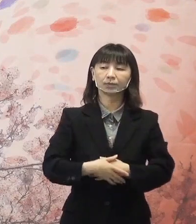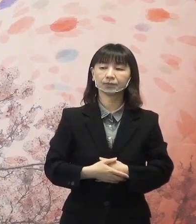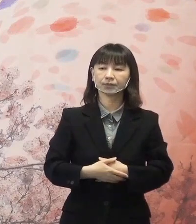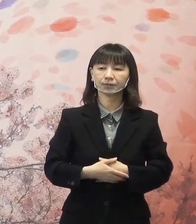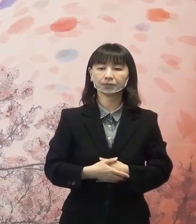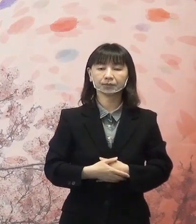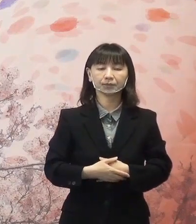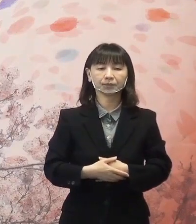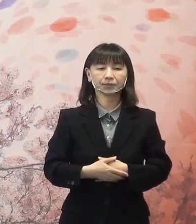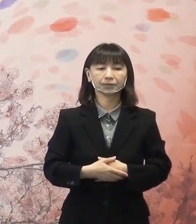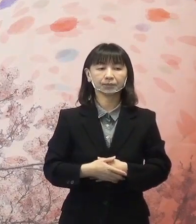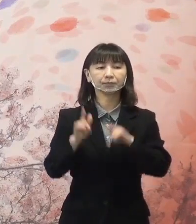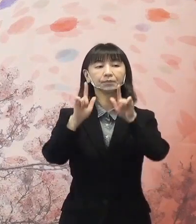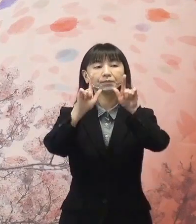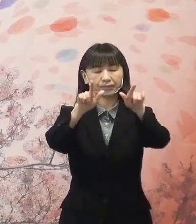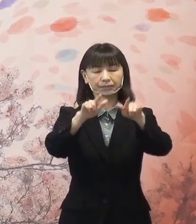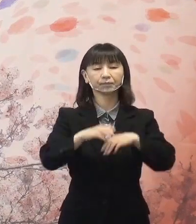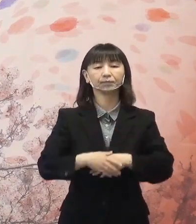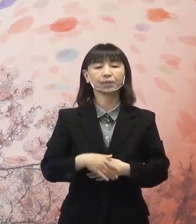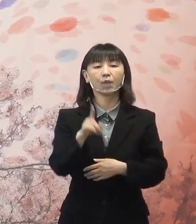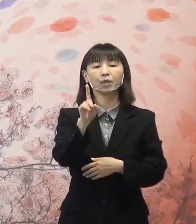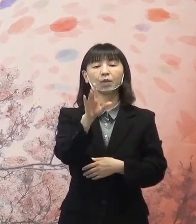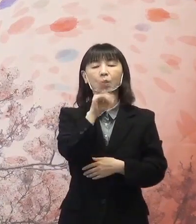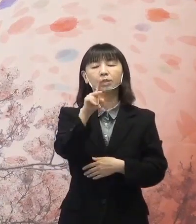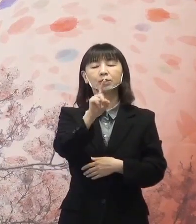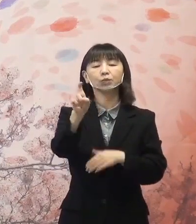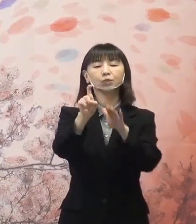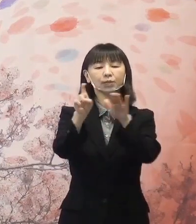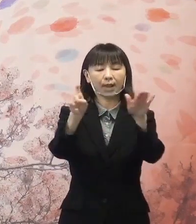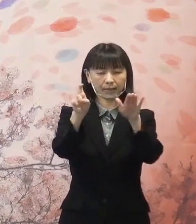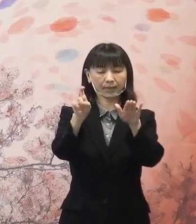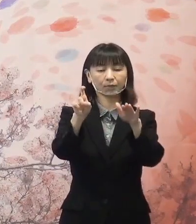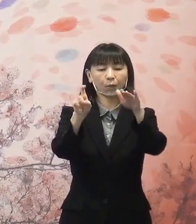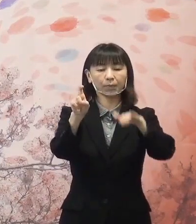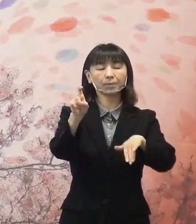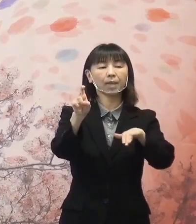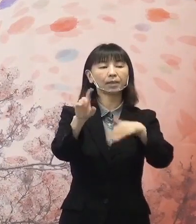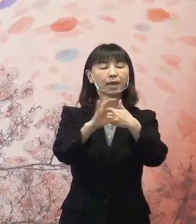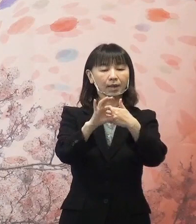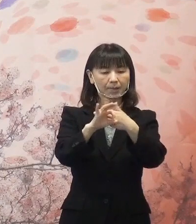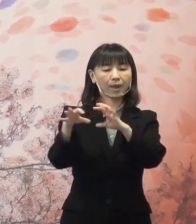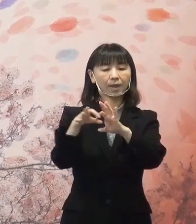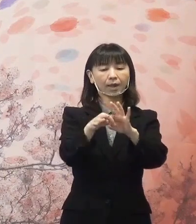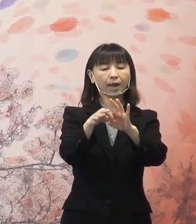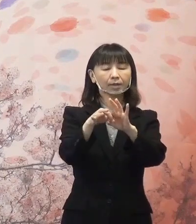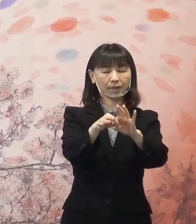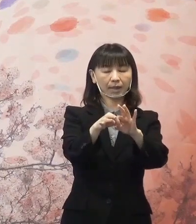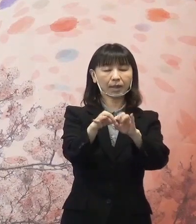いかがでしょうか。 はい、10代未満の方については、いずれも一定の関係性の中で